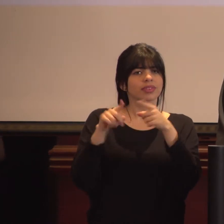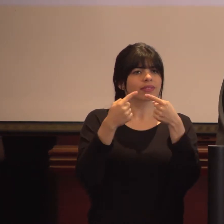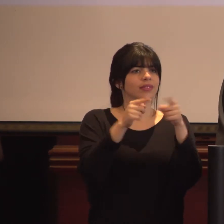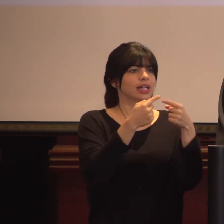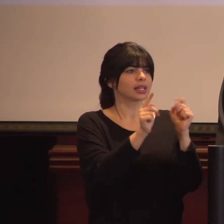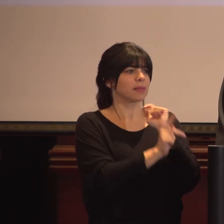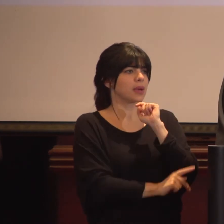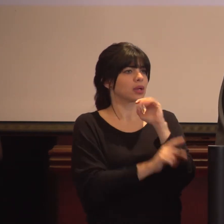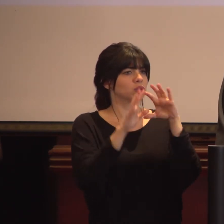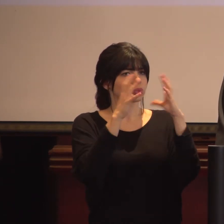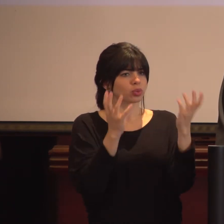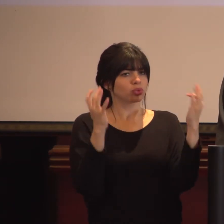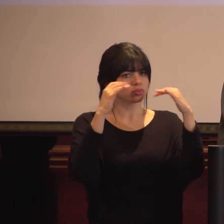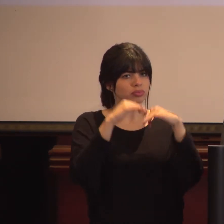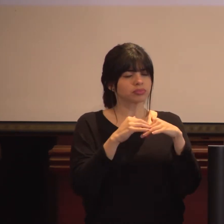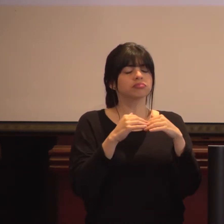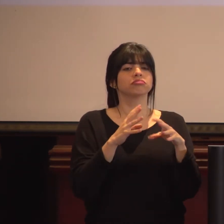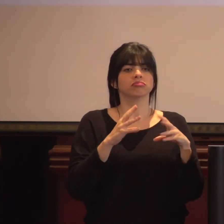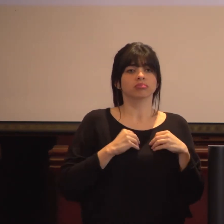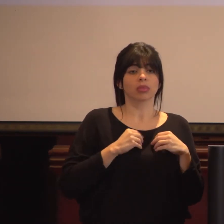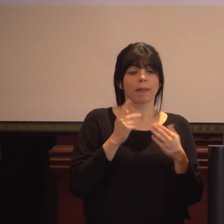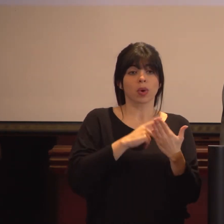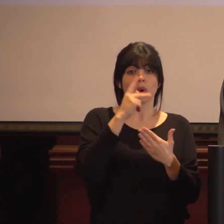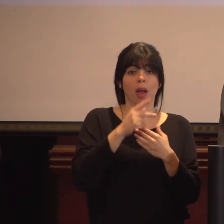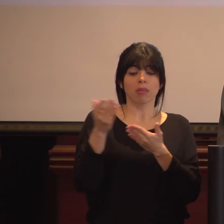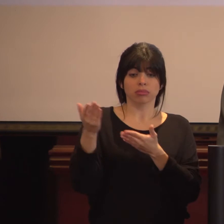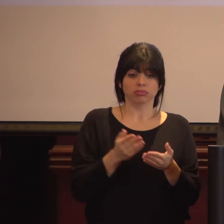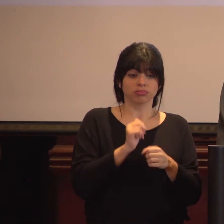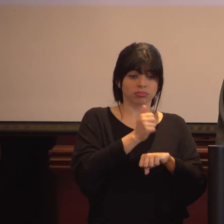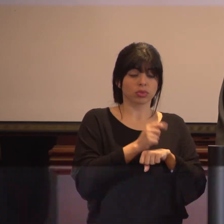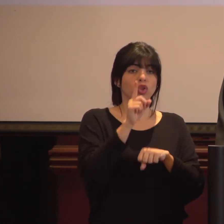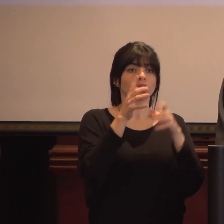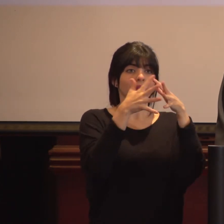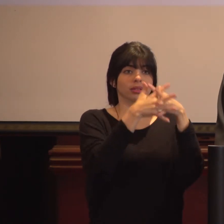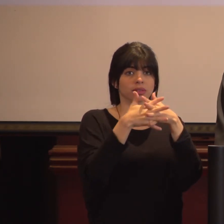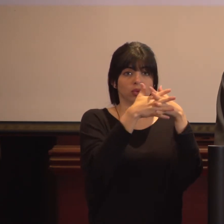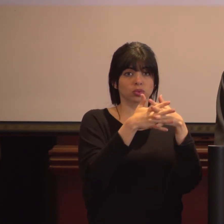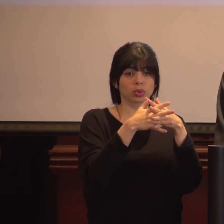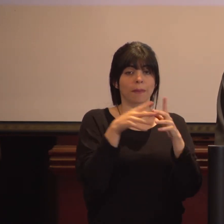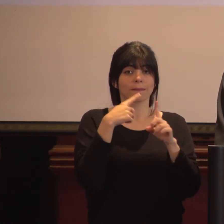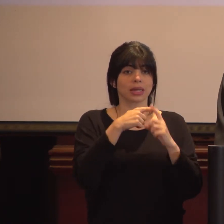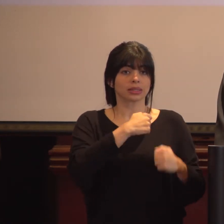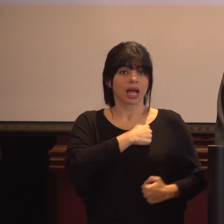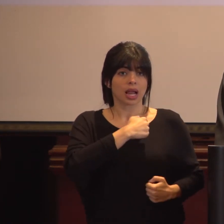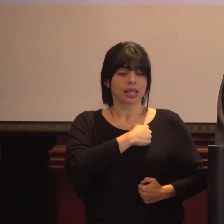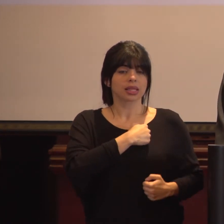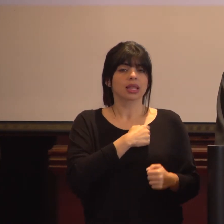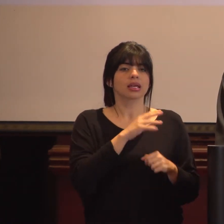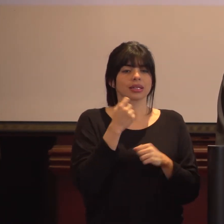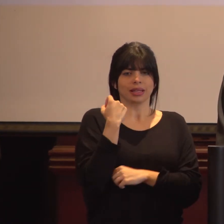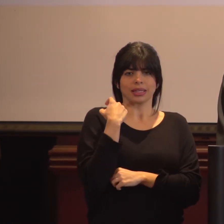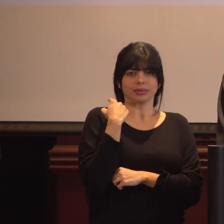distintas partes del mundo los programas de reasentamiento en Estados Unidos de América y Canadá y más